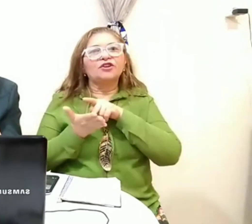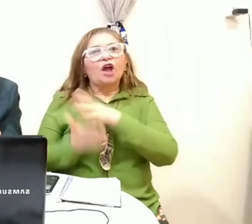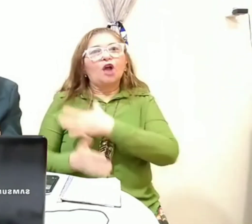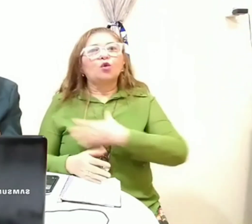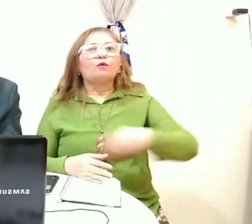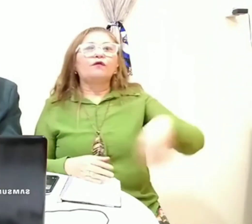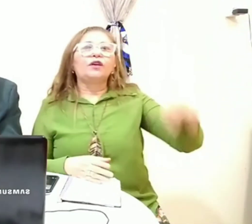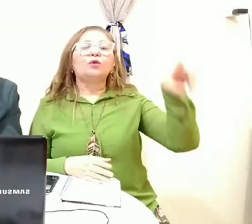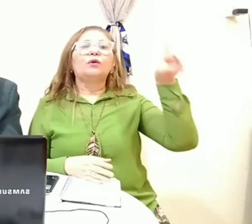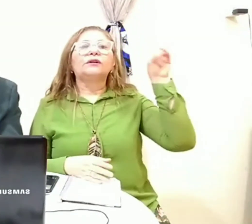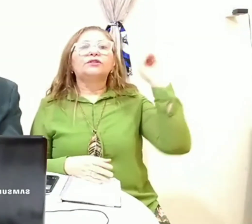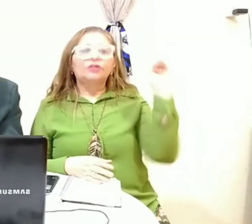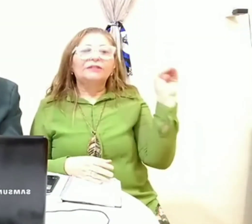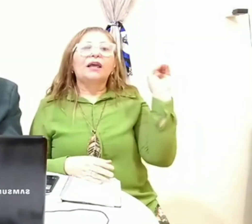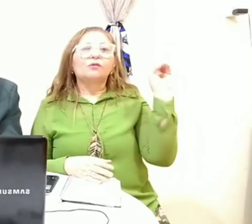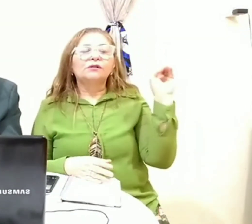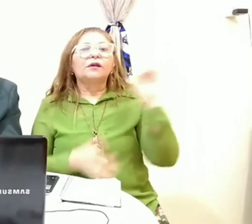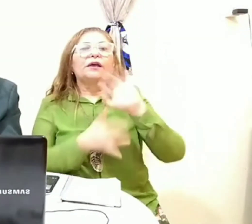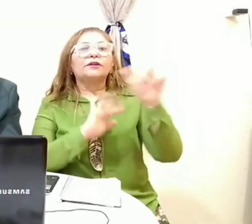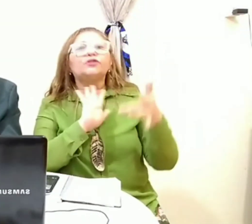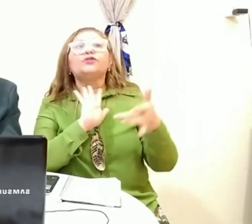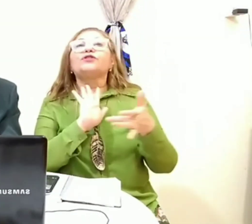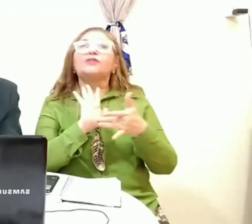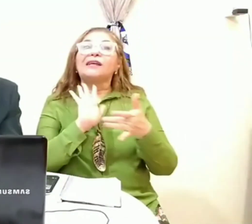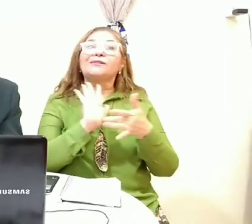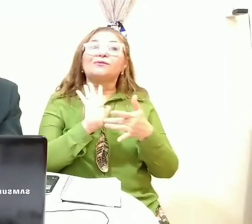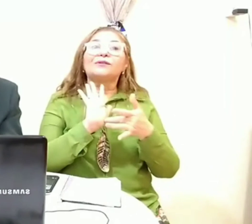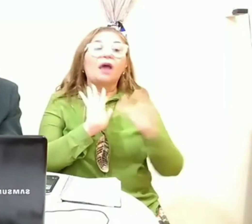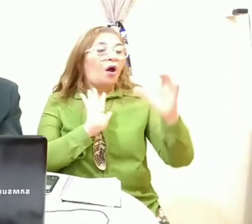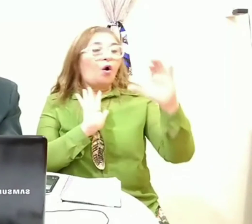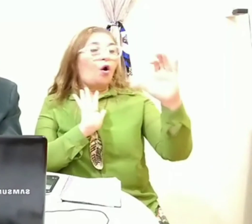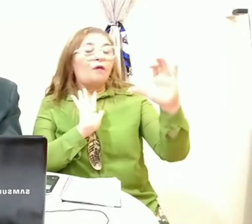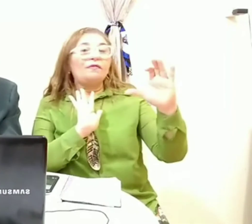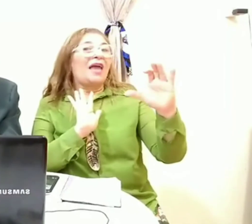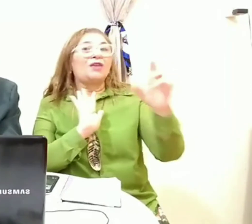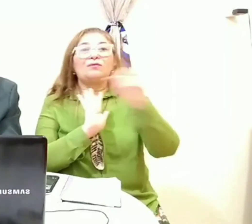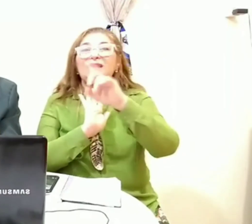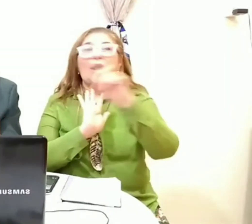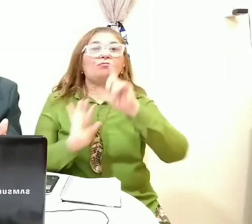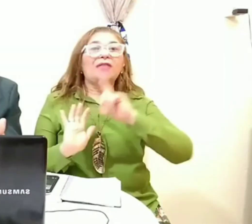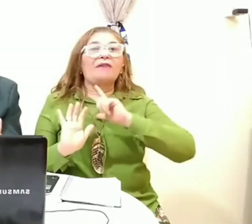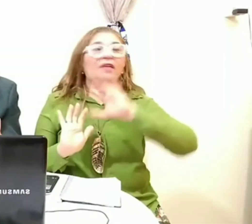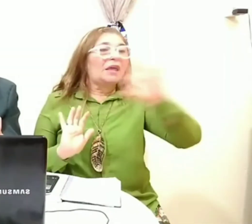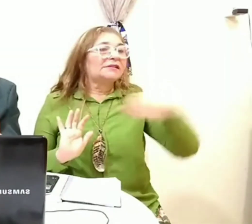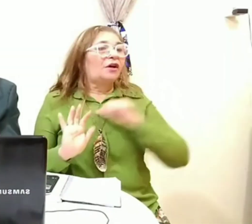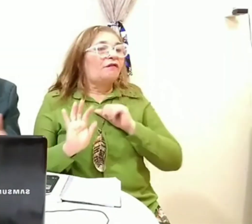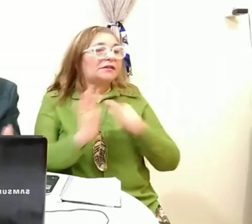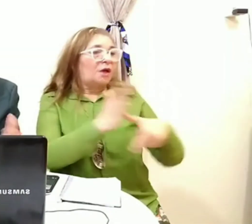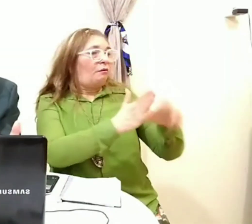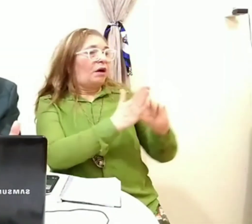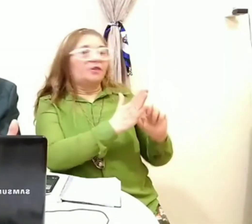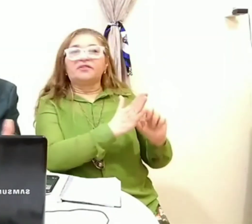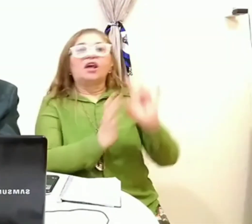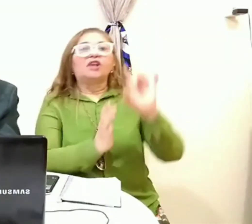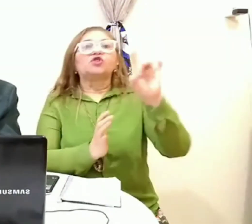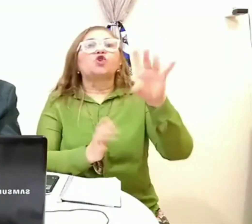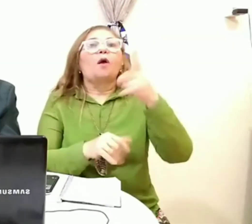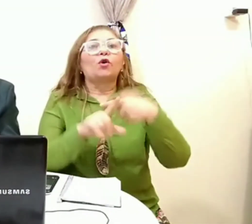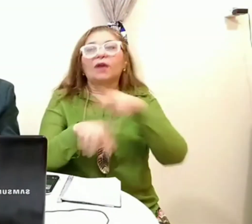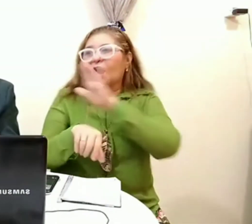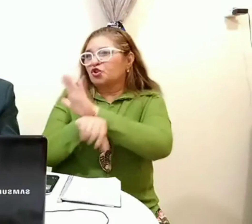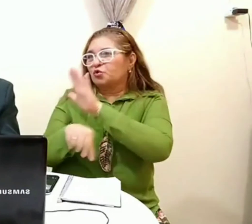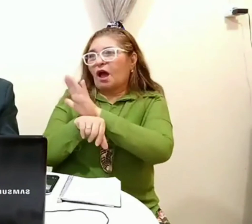isso não colocou ele nem um centímetro mais perto de Deus no sentido da salvação.